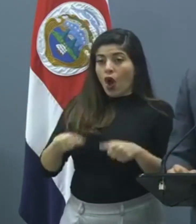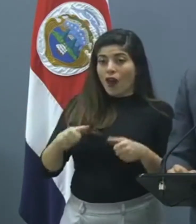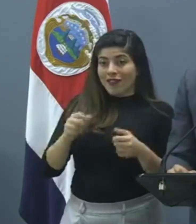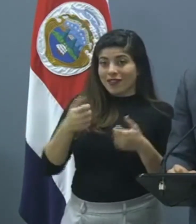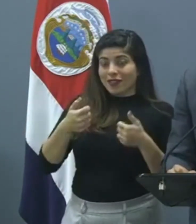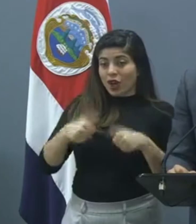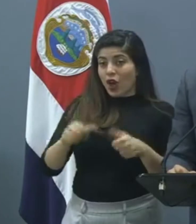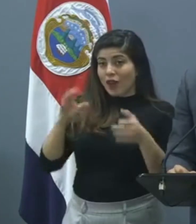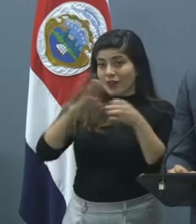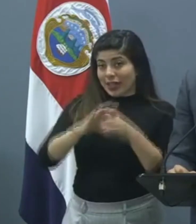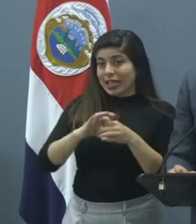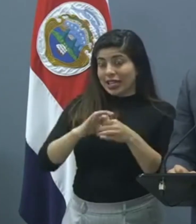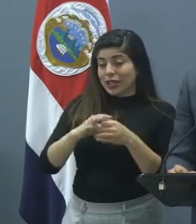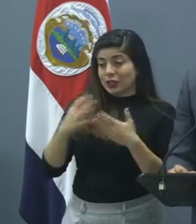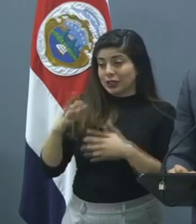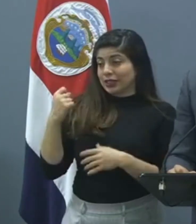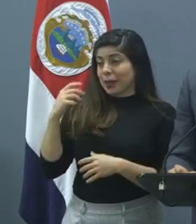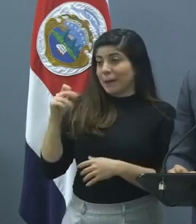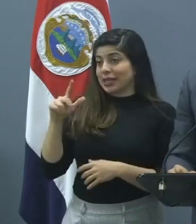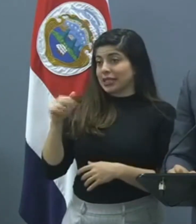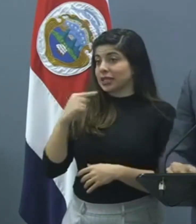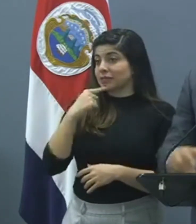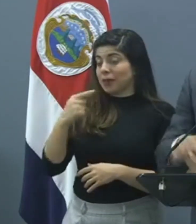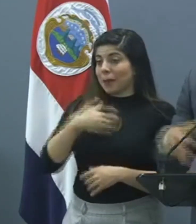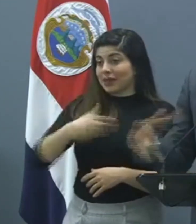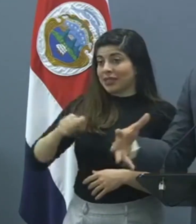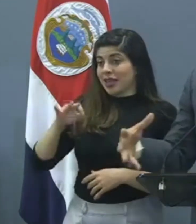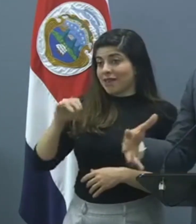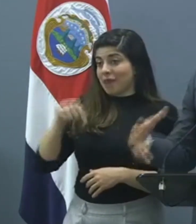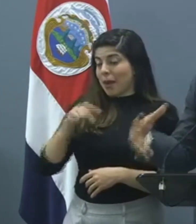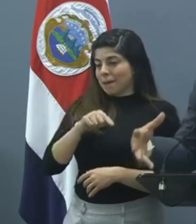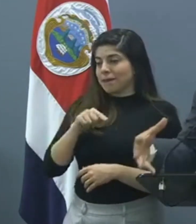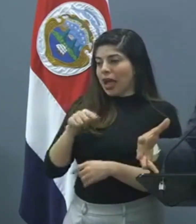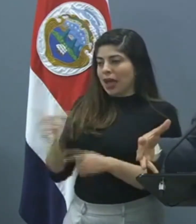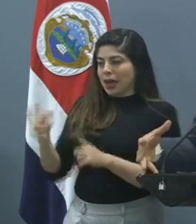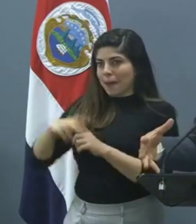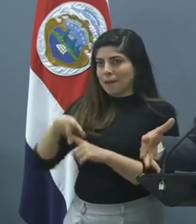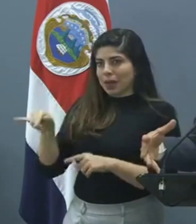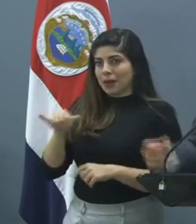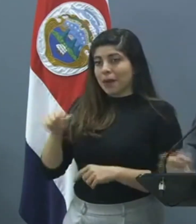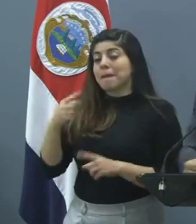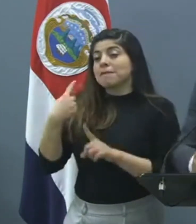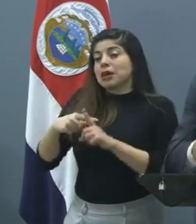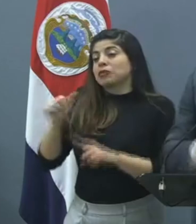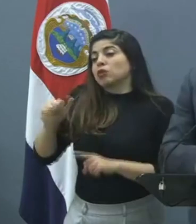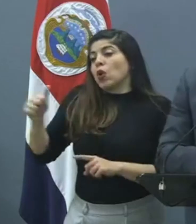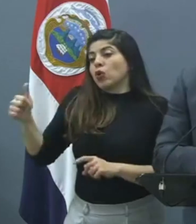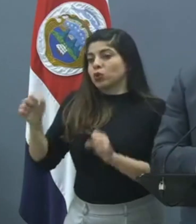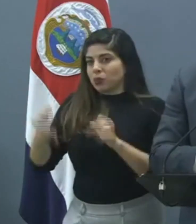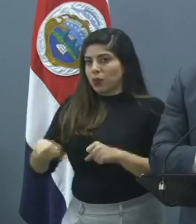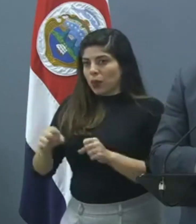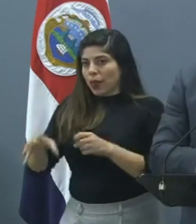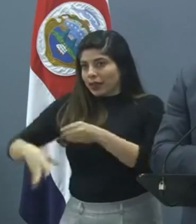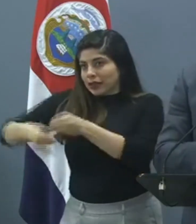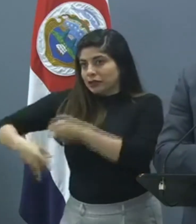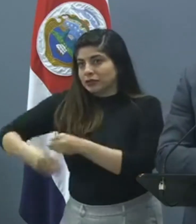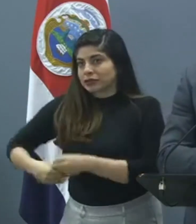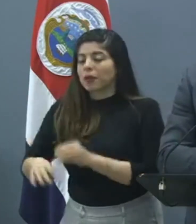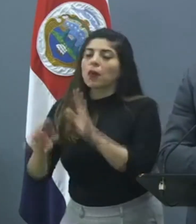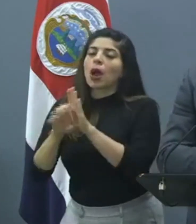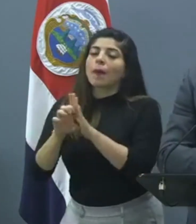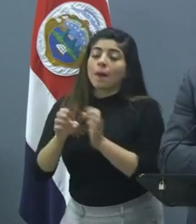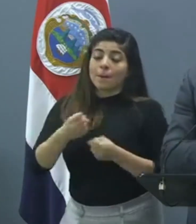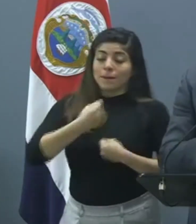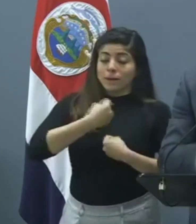mencionado doña marcela guerrero al presidente del ifam y otros que podemos generar entre por ejemplo